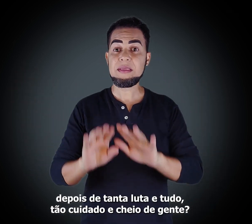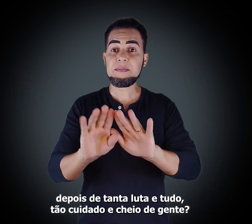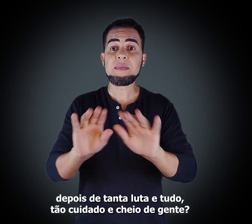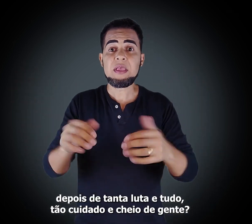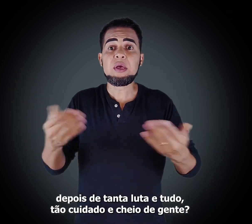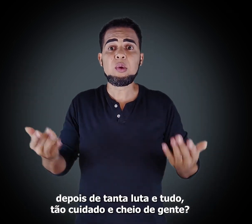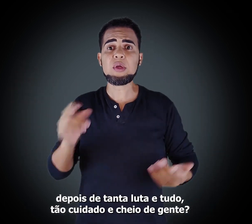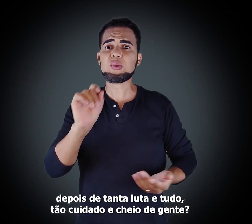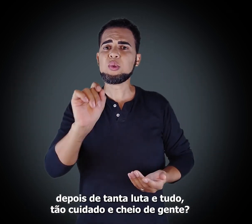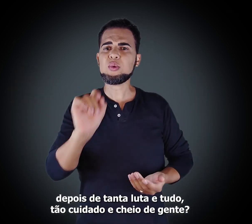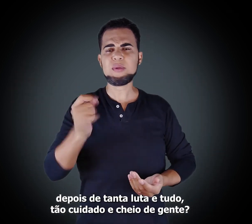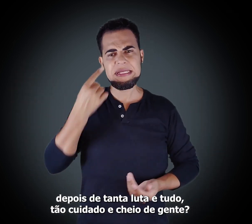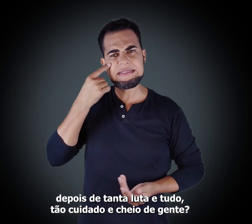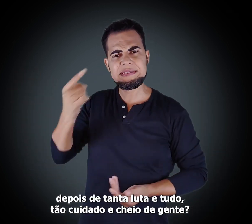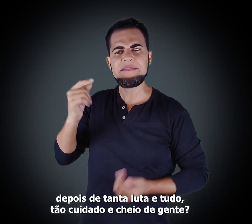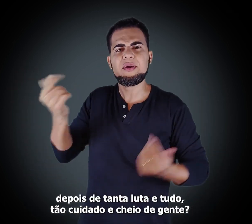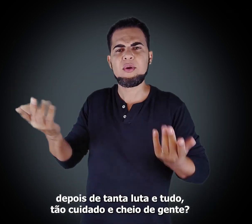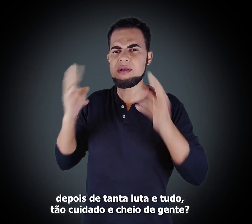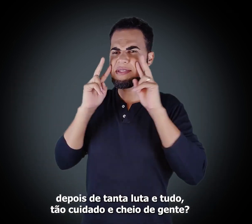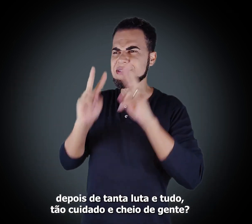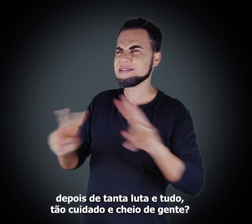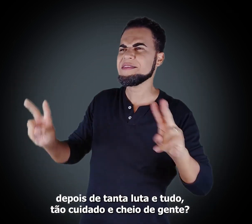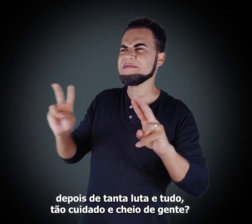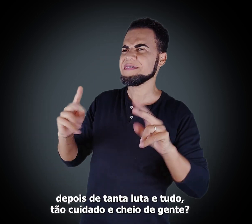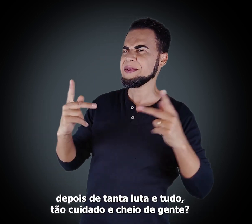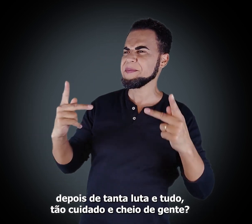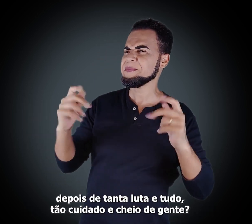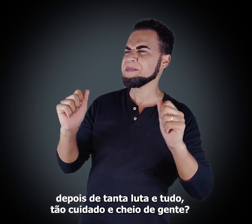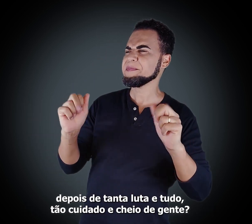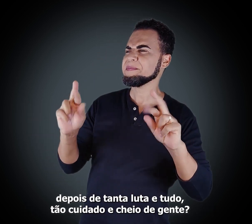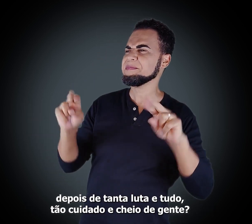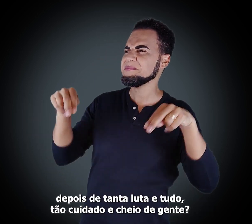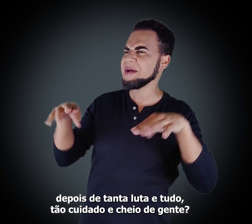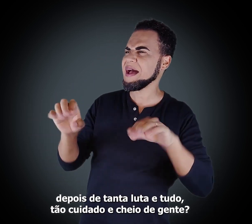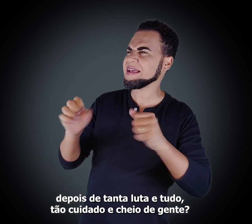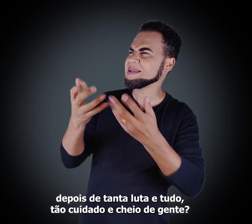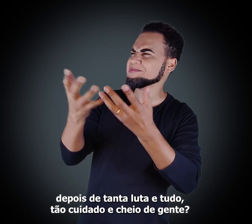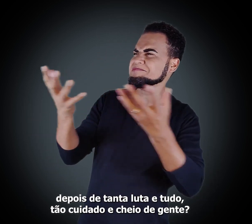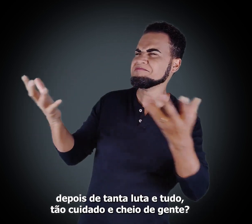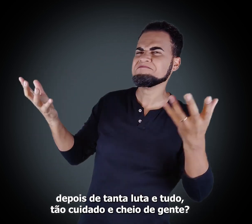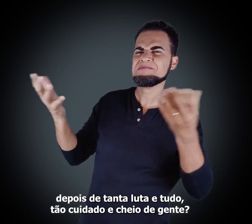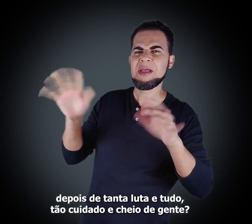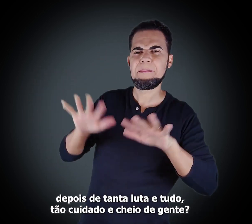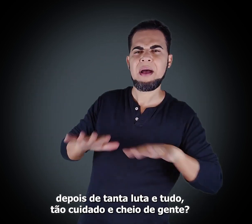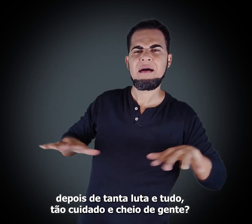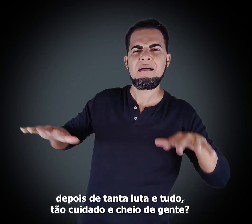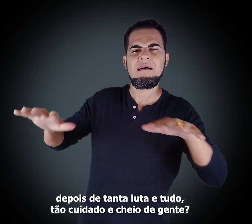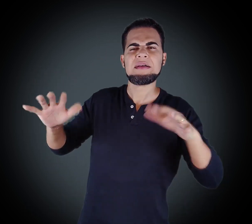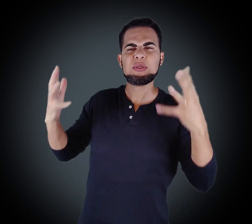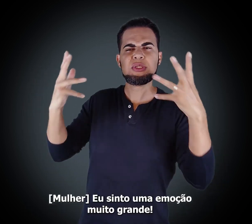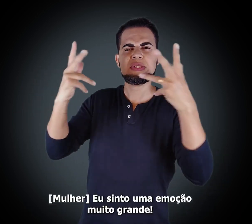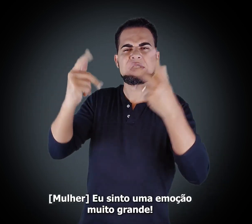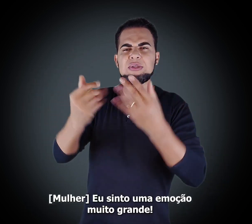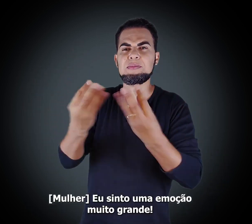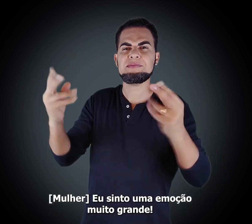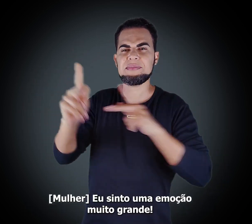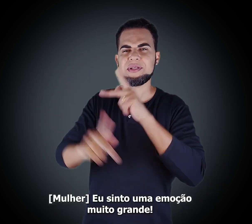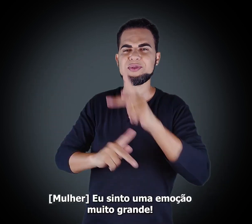né? Depois de tanta luta e tudo, ver o parque assim tão cuidado? Hoje está cheio de gente,